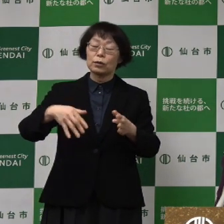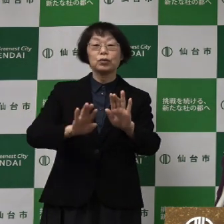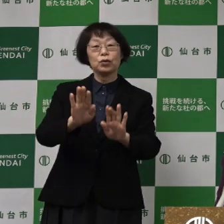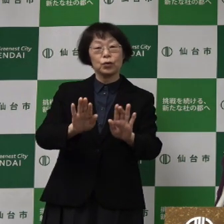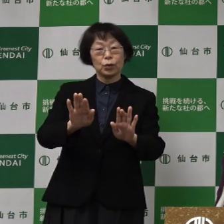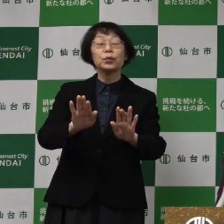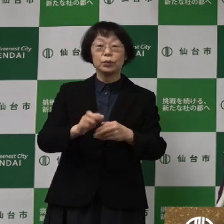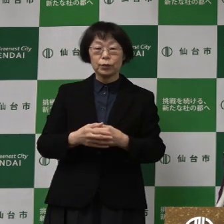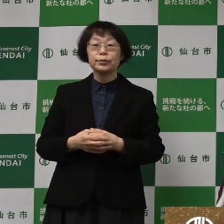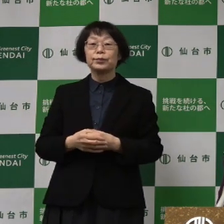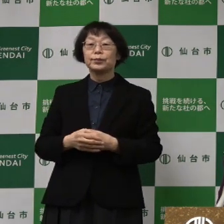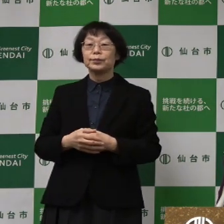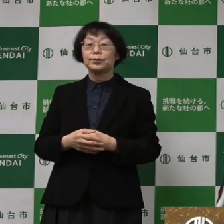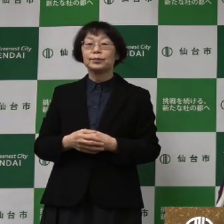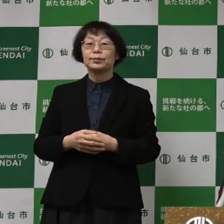ます。すみません。